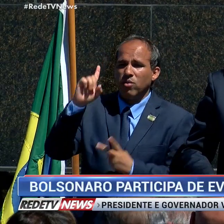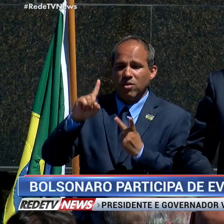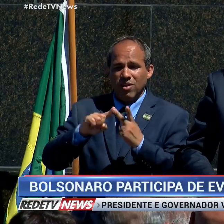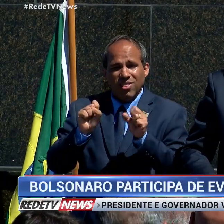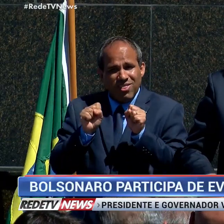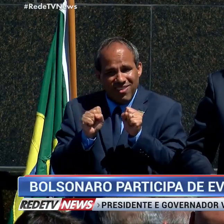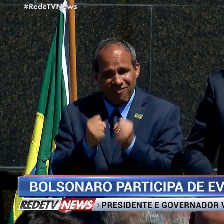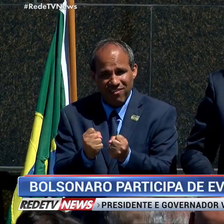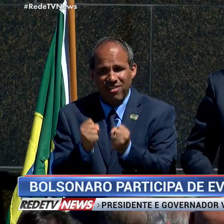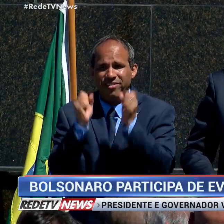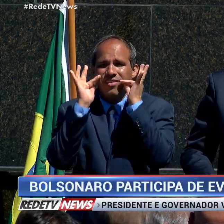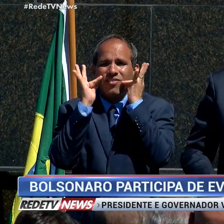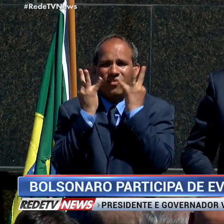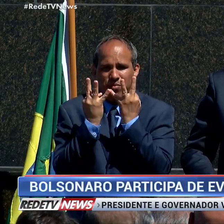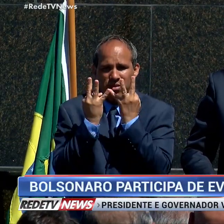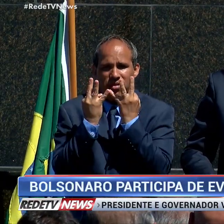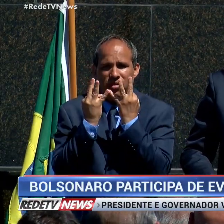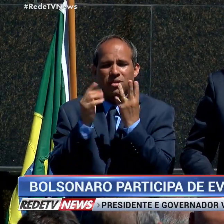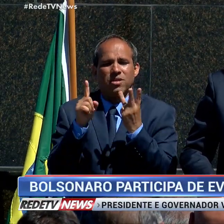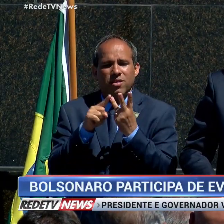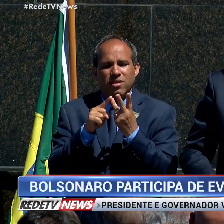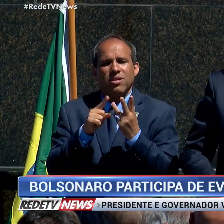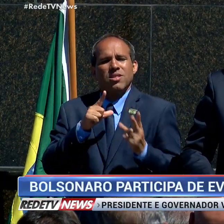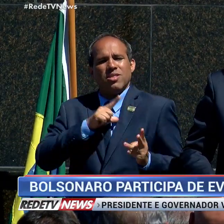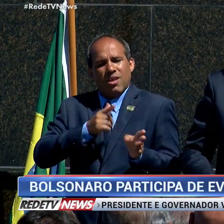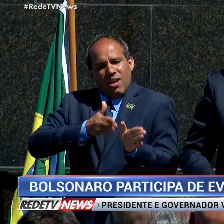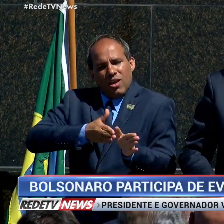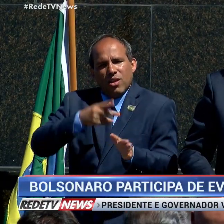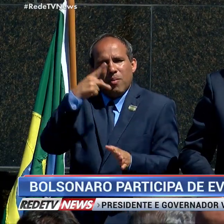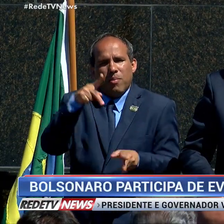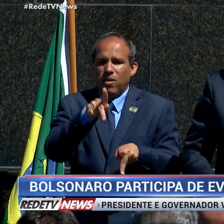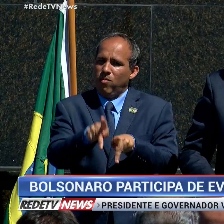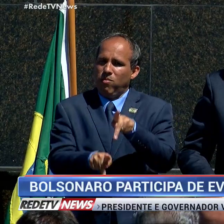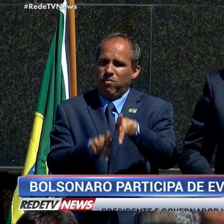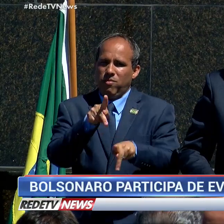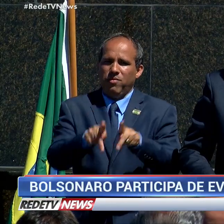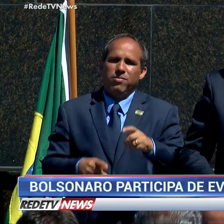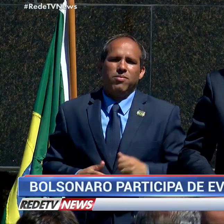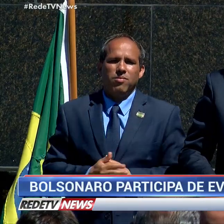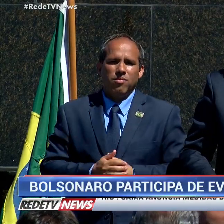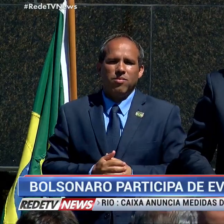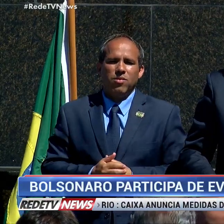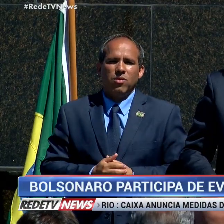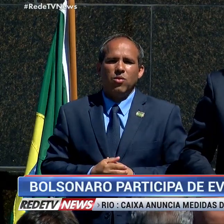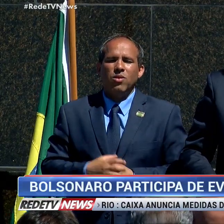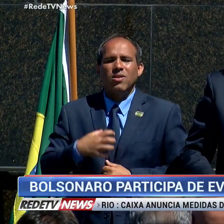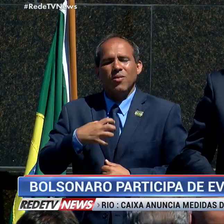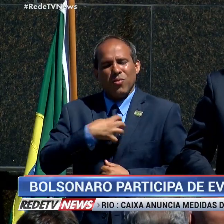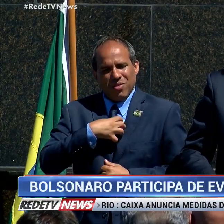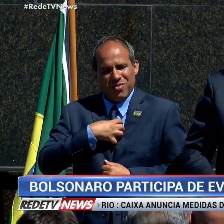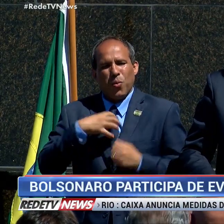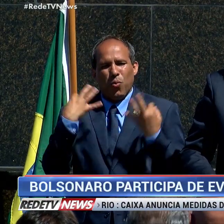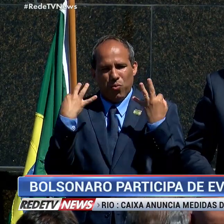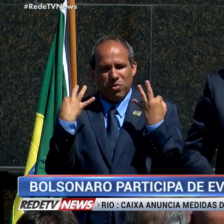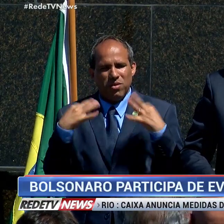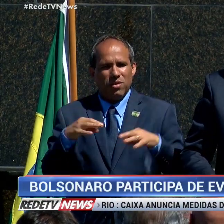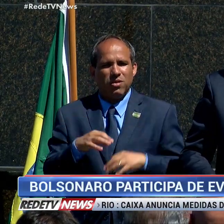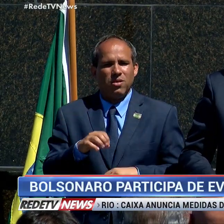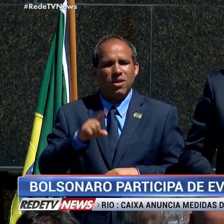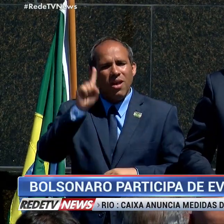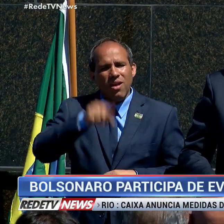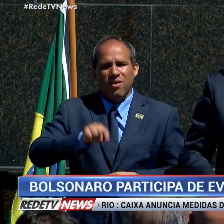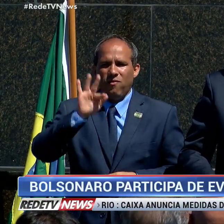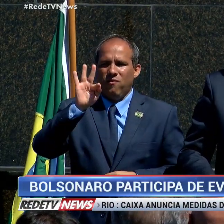defende a família e deve lealdade ao seu povo. Com toda certeza, é a